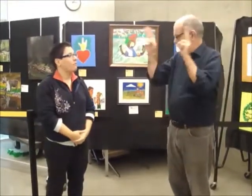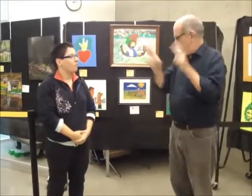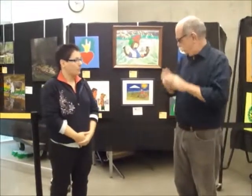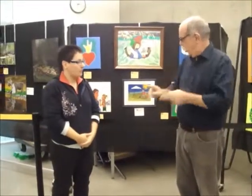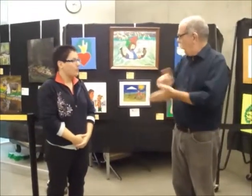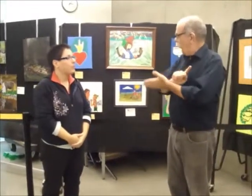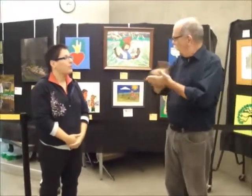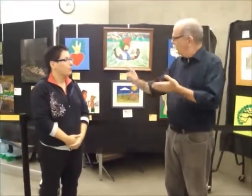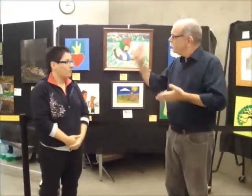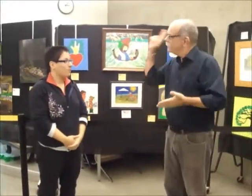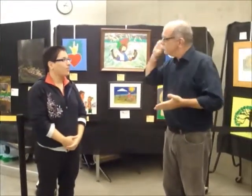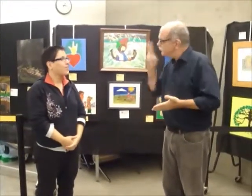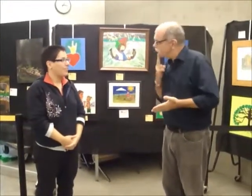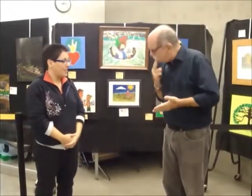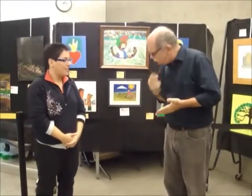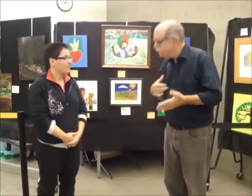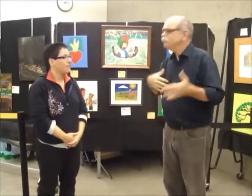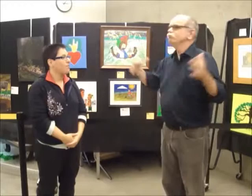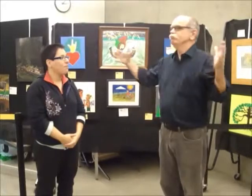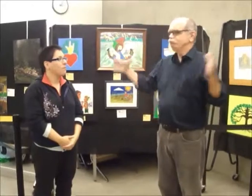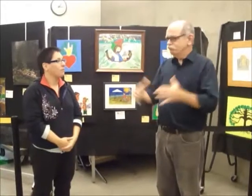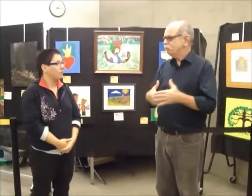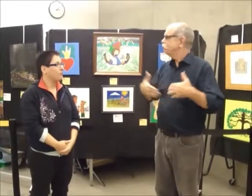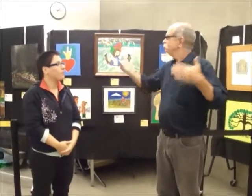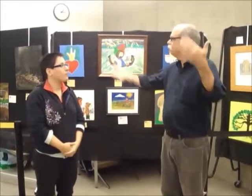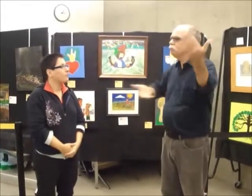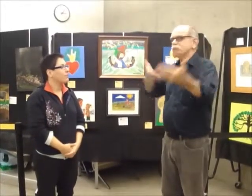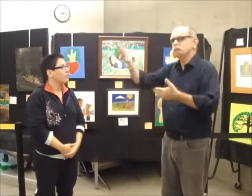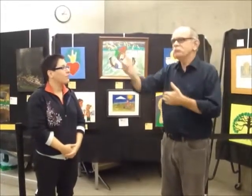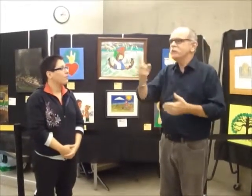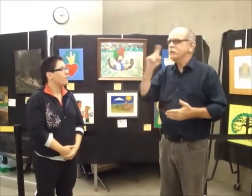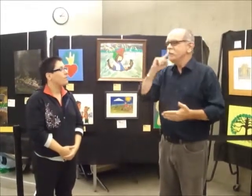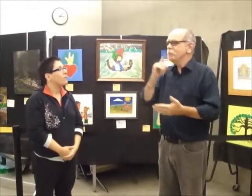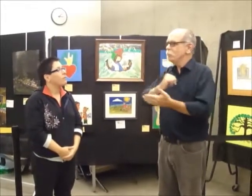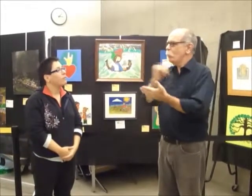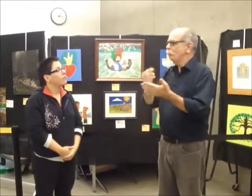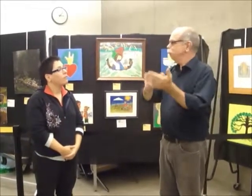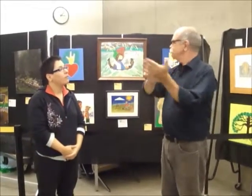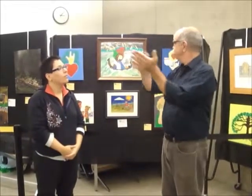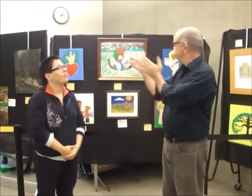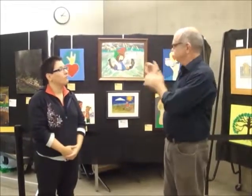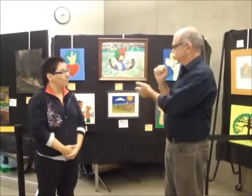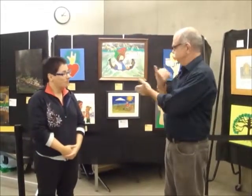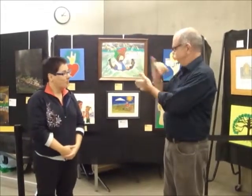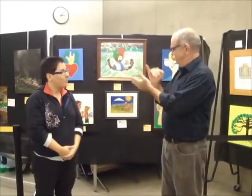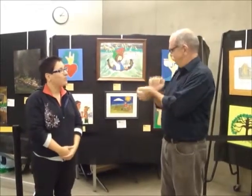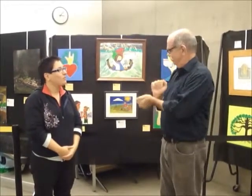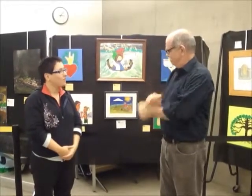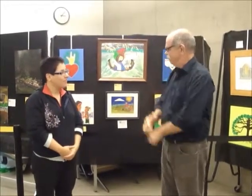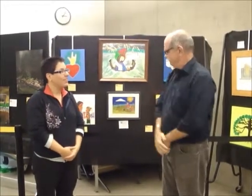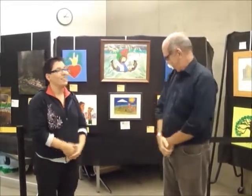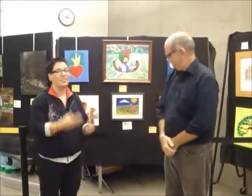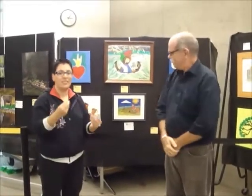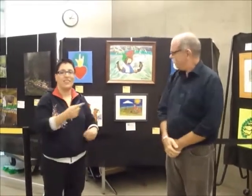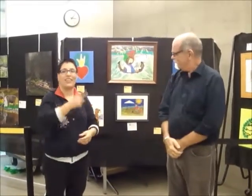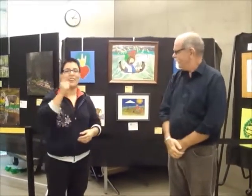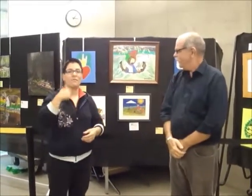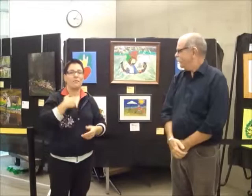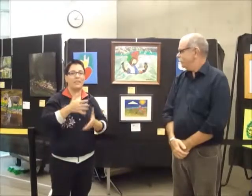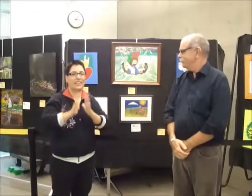این هفته هفته بین‌المللی ناشنوایان است و هر سال ناشنوایان جمع می‌شوند و جشن می‌گیرند. این هفته هنرهای مربوط به